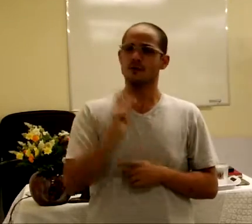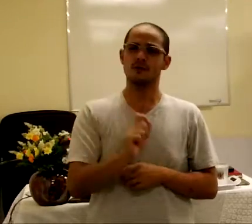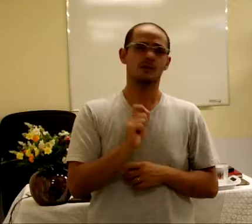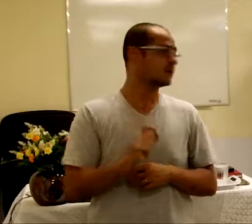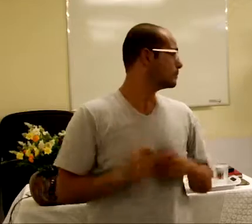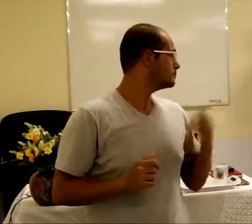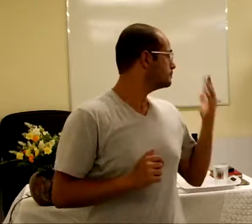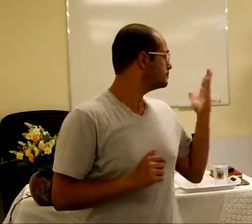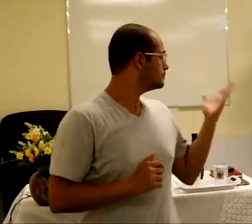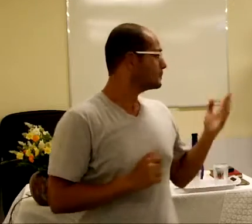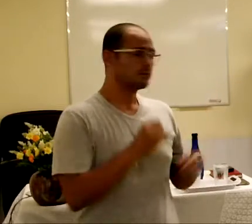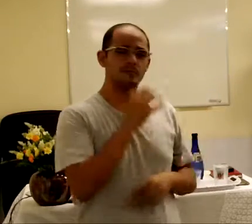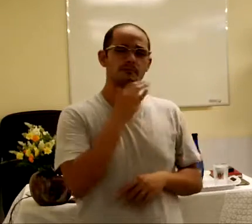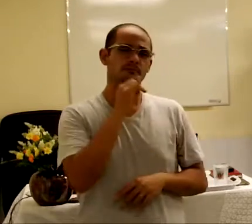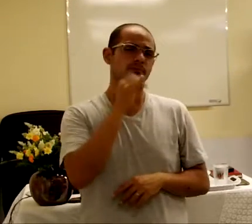pai,